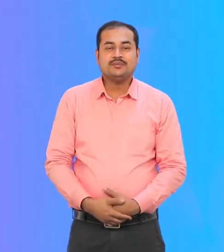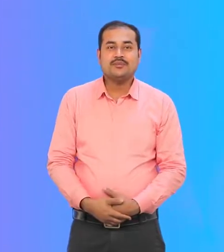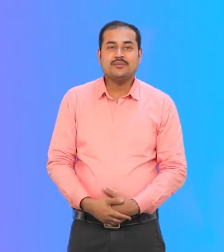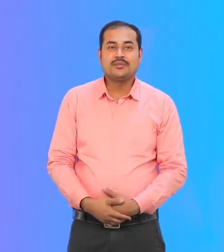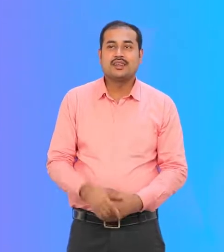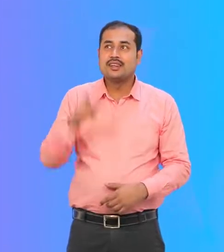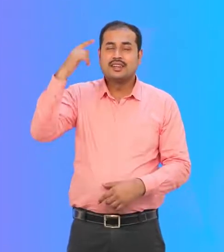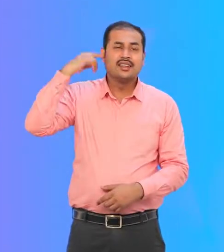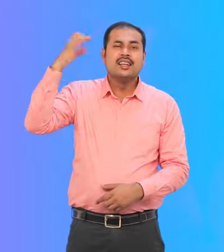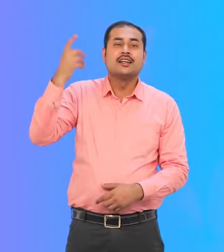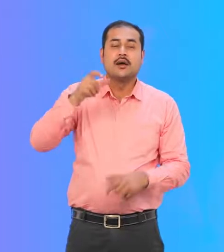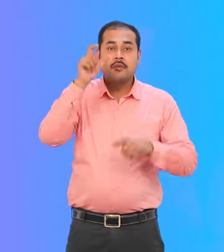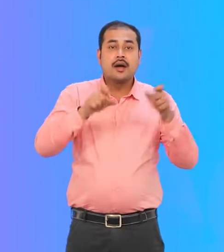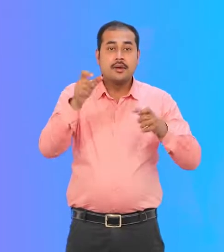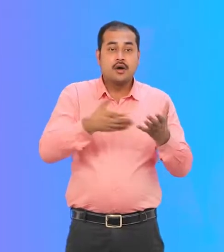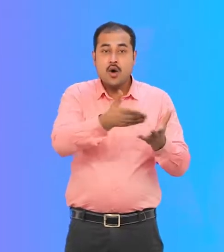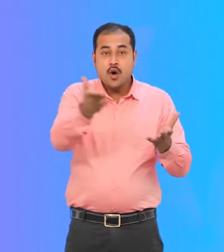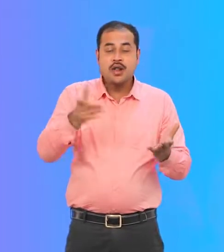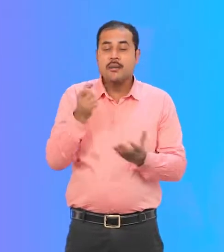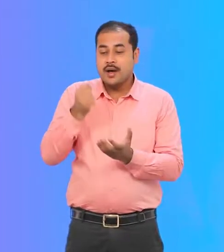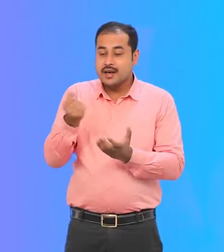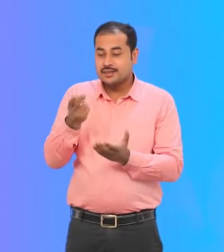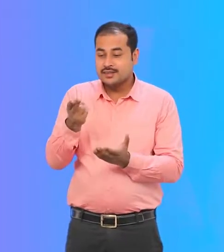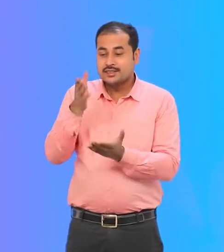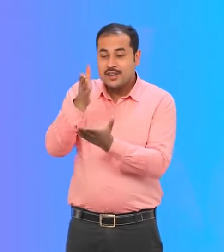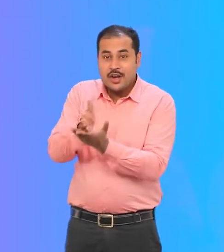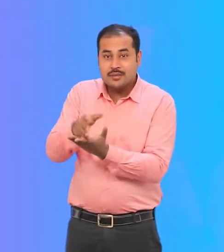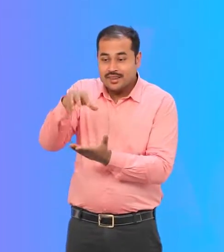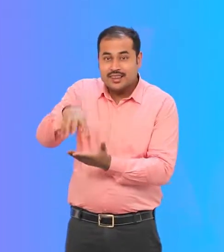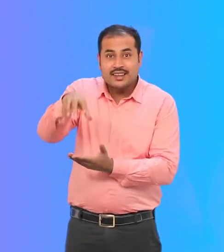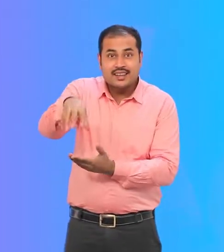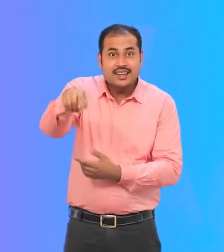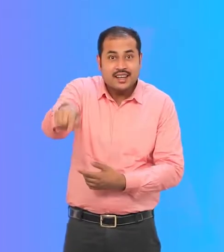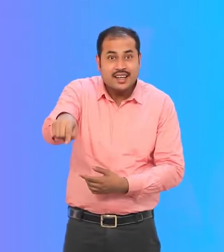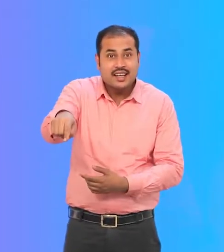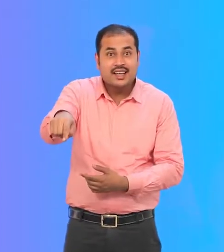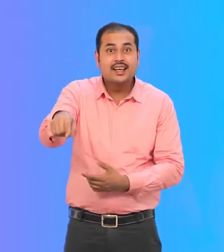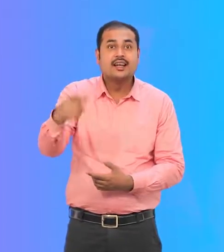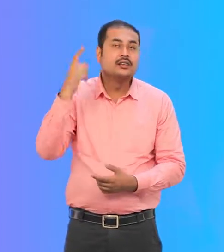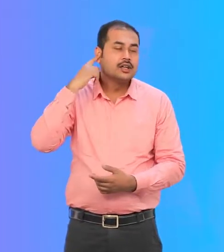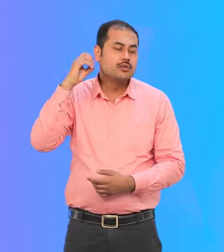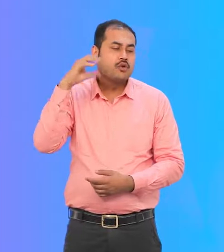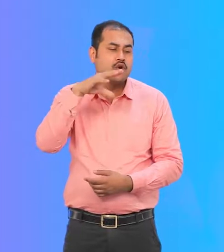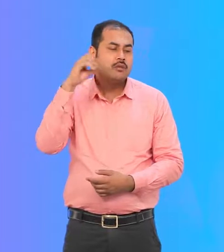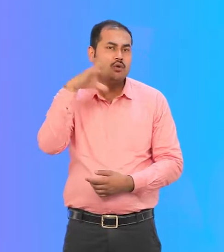कि यह उन लोगों को आने वाले बस स्टॉप के बारे में बताएं का यह जो देख नहीं पाते हैं